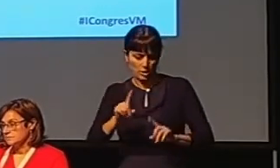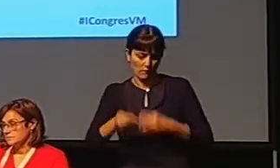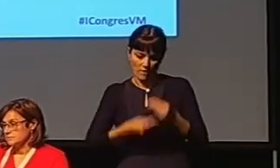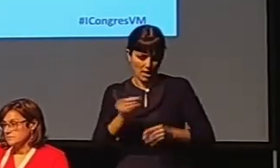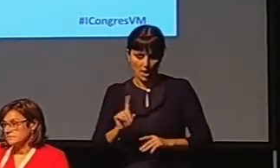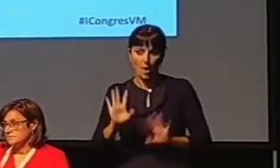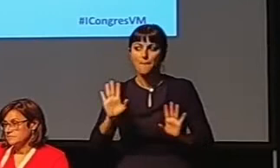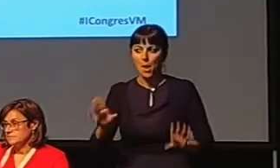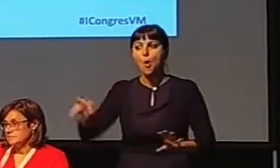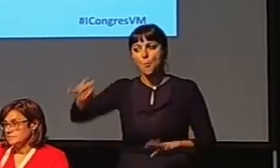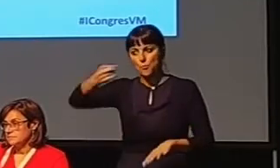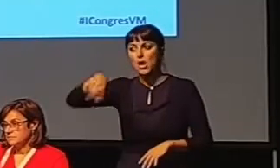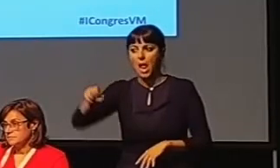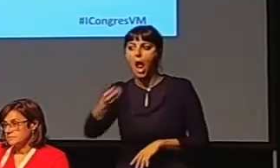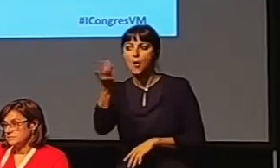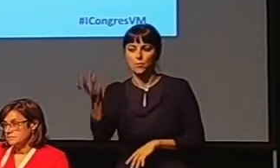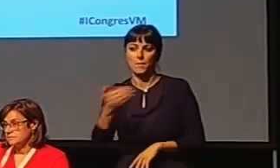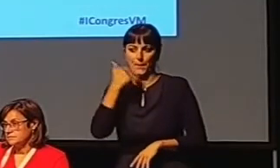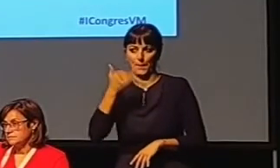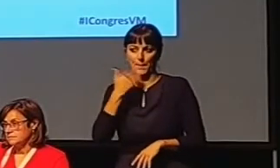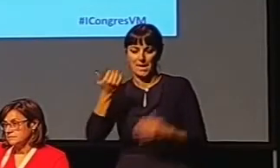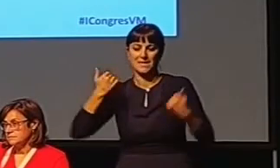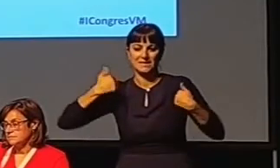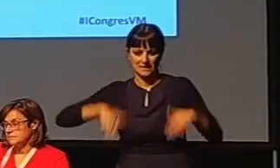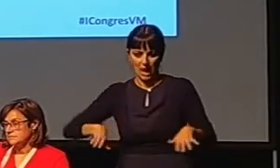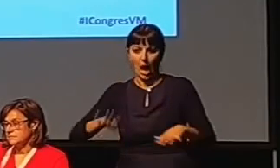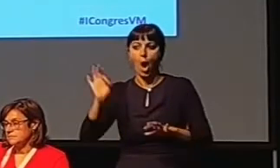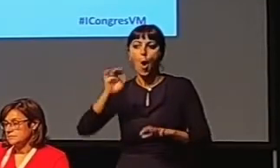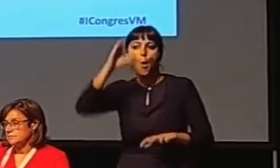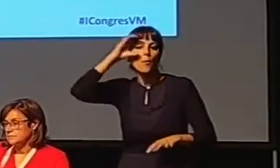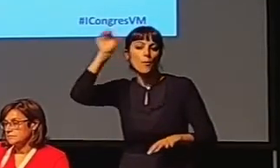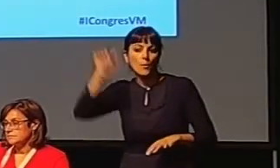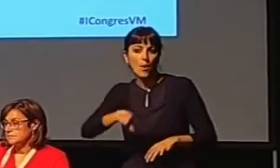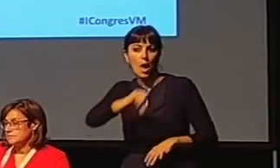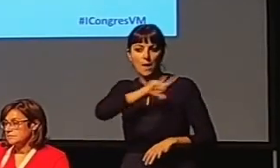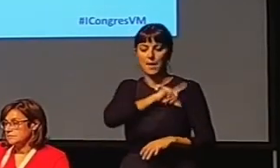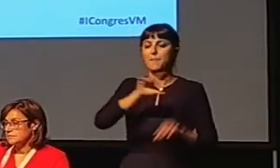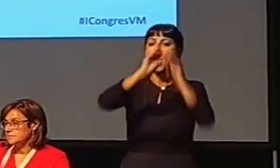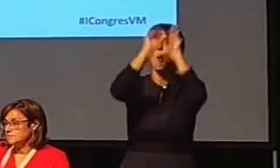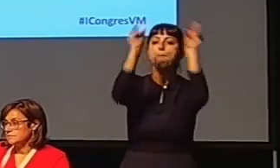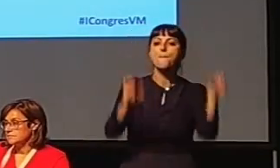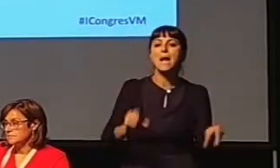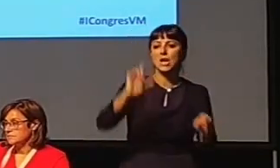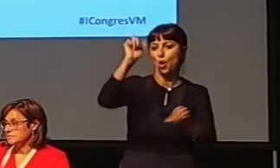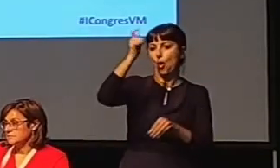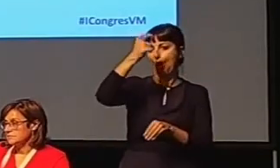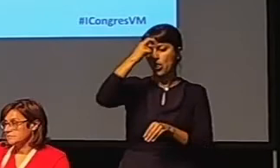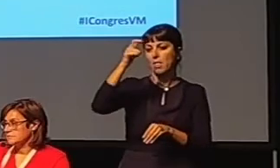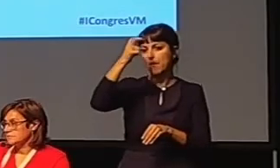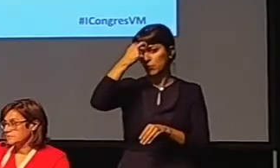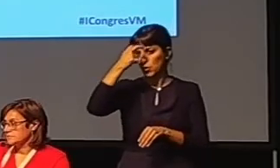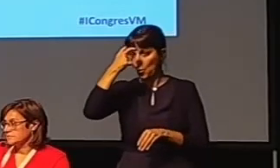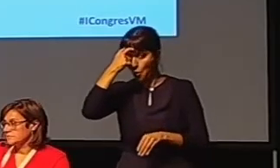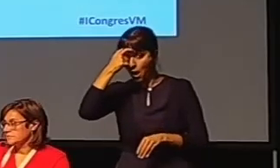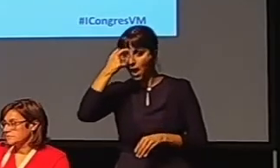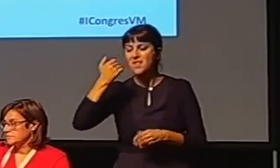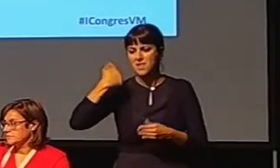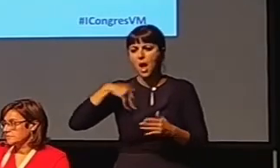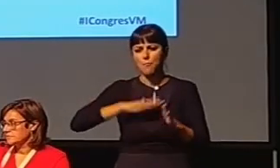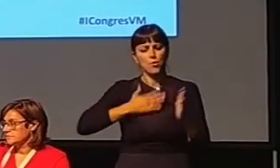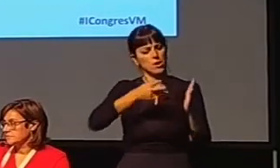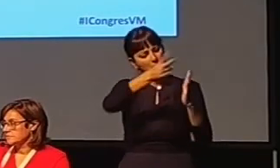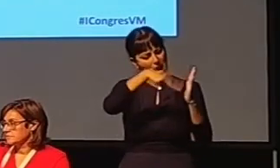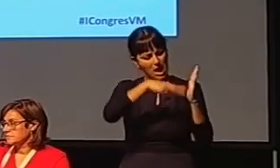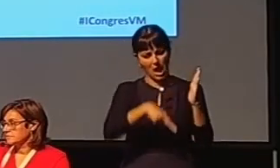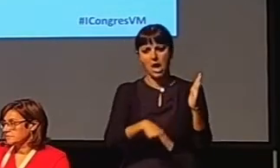també vist o les que podeu fer un anàlisi, no? O podeu llegir el marc conceptual que el marc conceptual sobre les violències